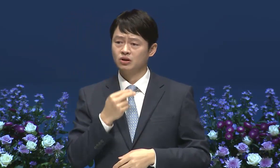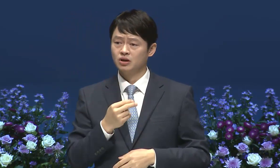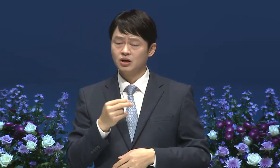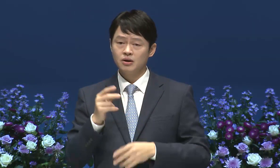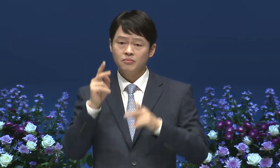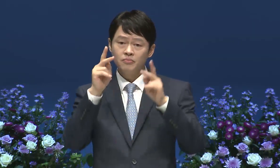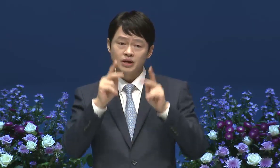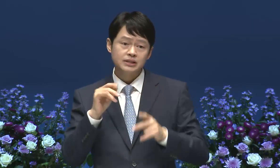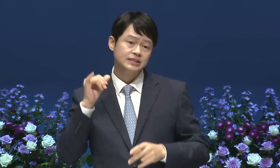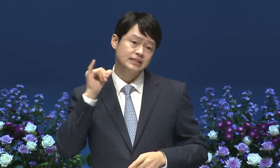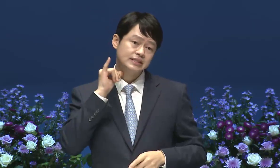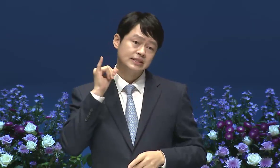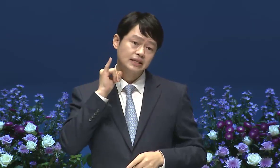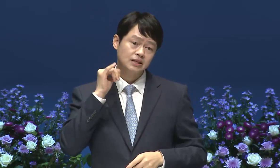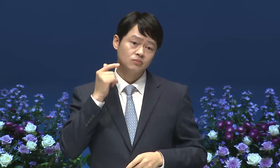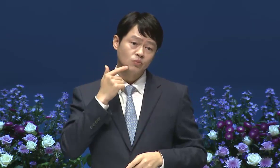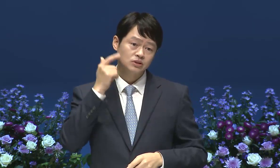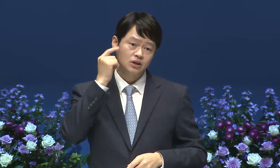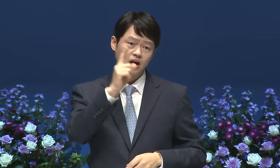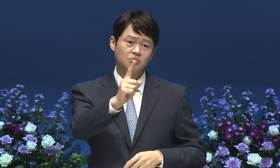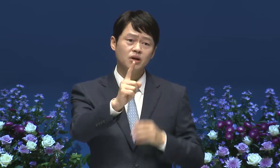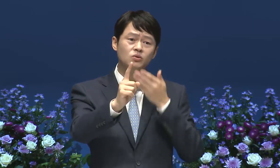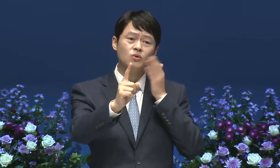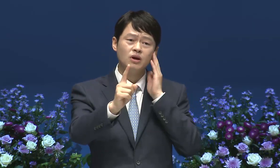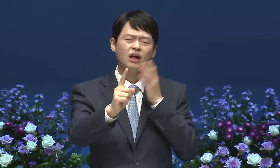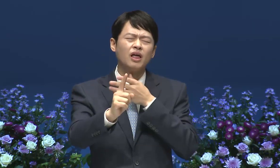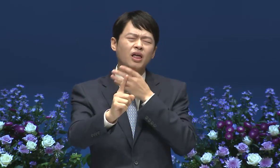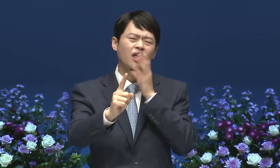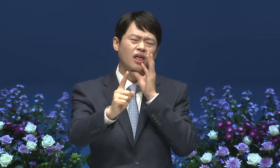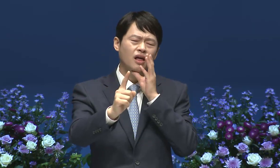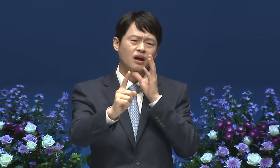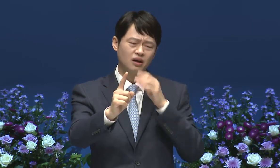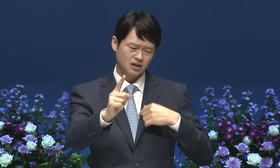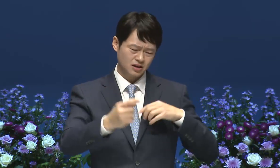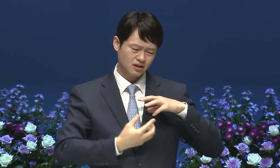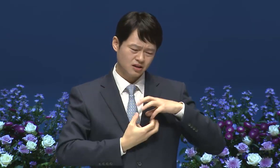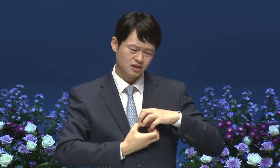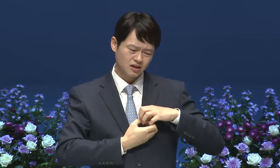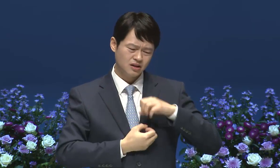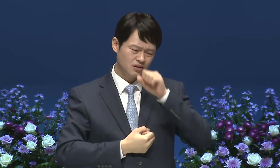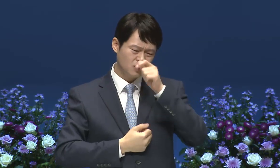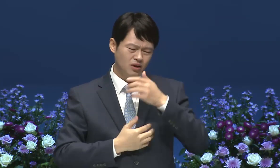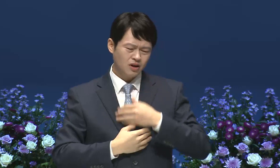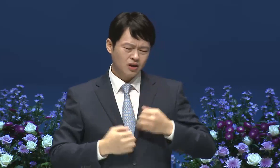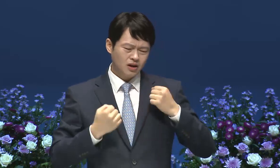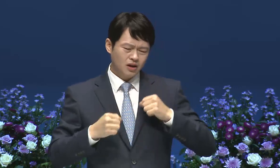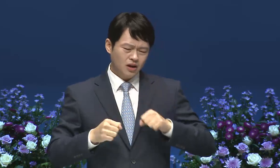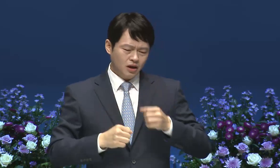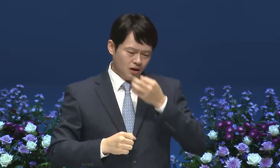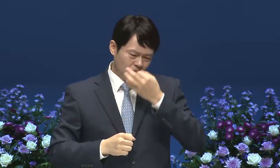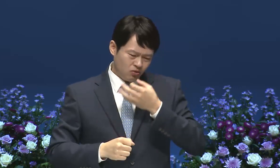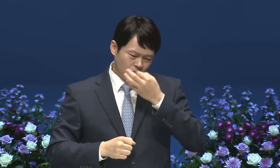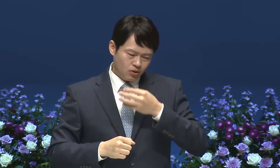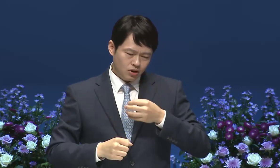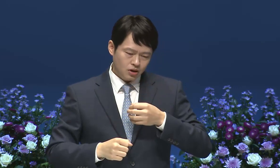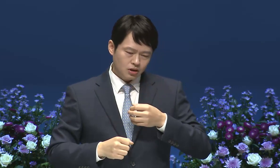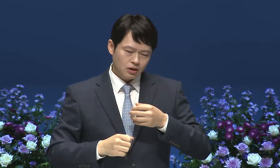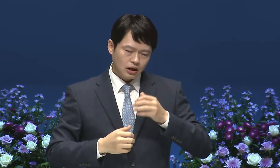번 더 새기게 되었습니다. 지금 현재 팔라완 지역에는 이사가니 목사님이라고 농임